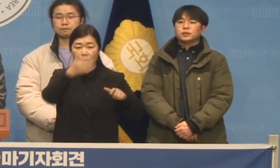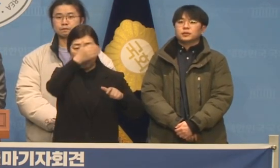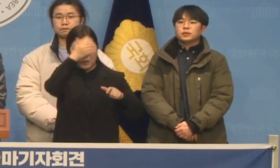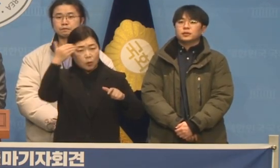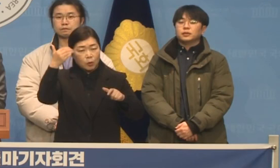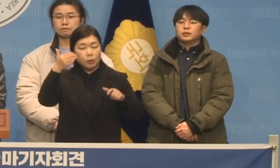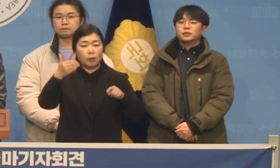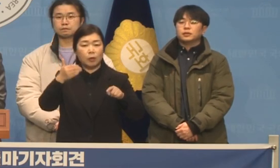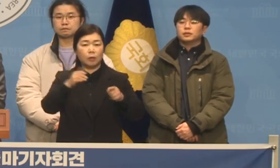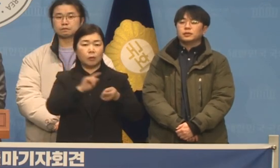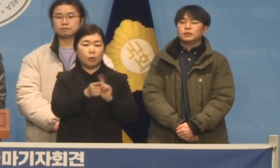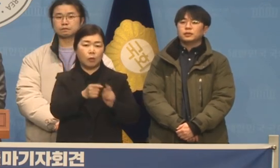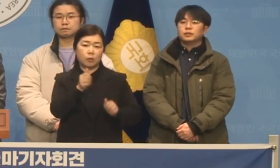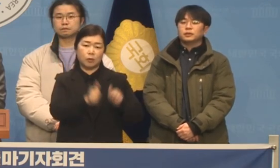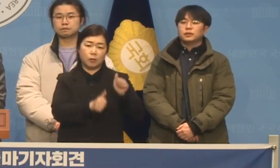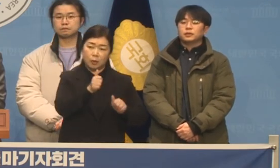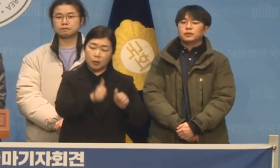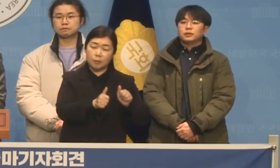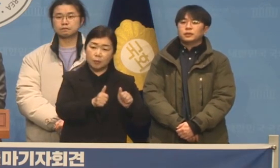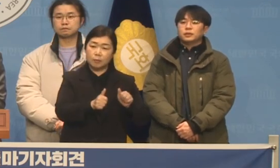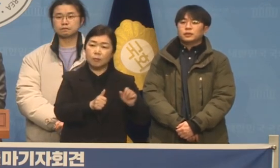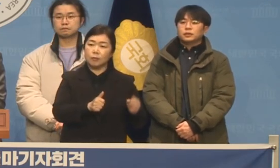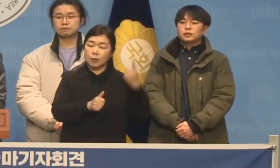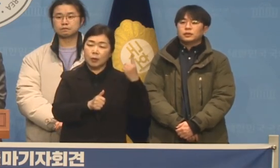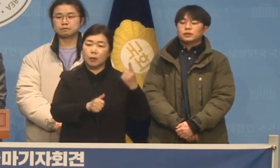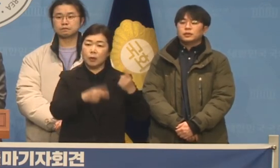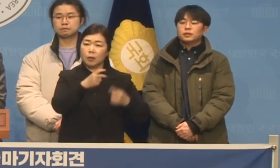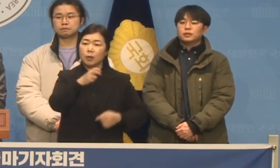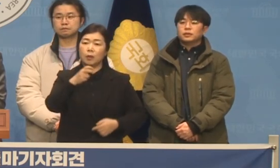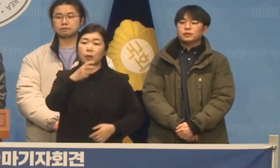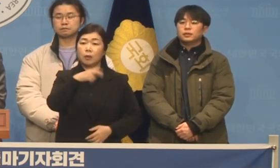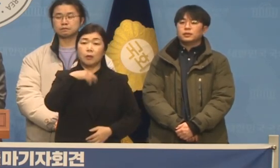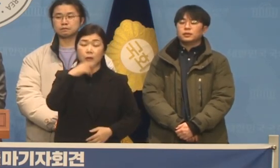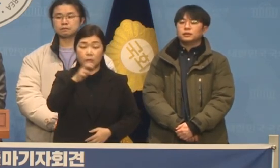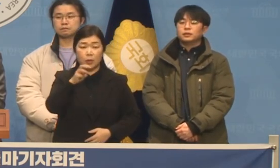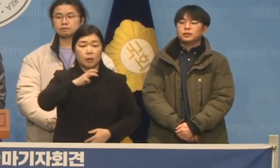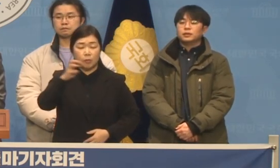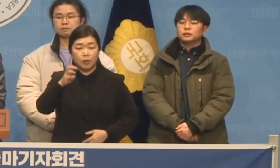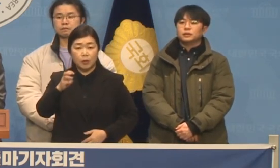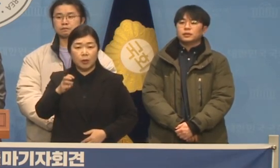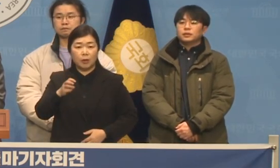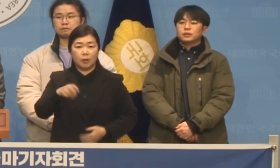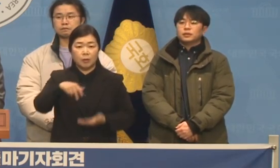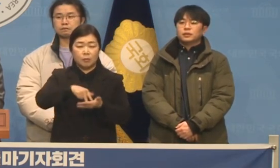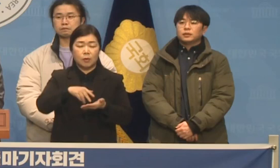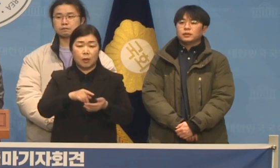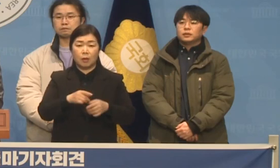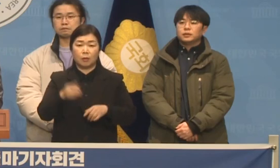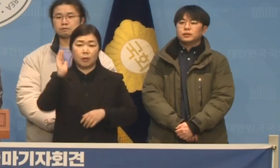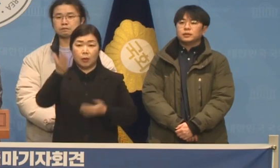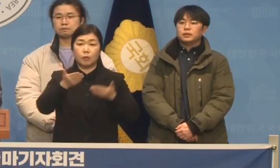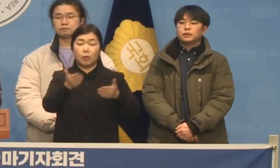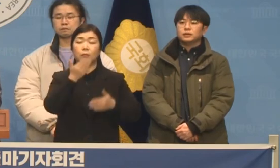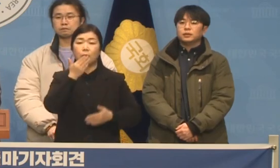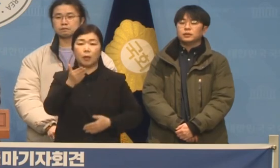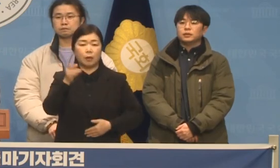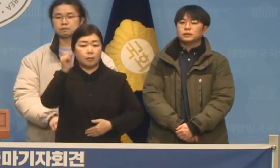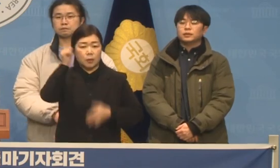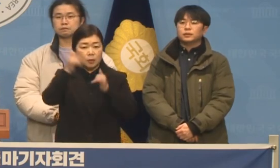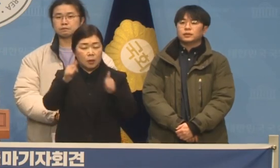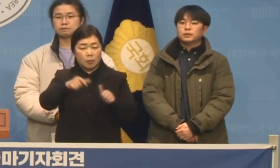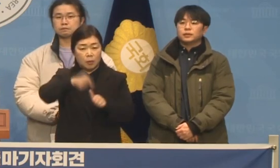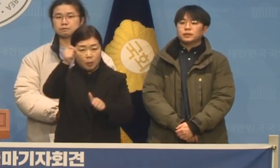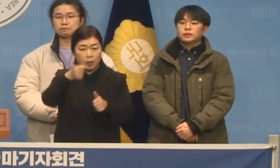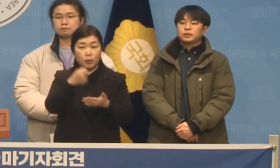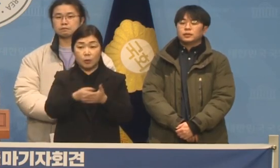청년들끼리 경선을 해서 2030 청년세대의 목소리를 대변할 수 있는 유능한 인재를 선발키로 더불어민주당은